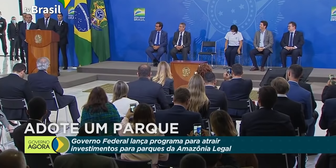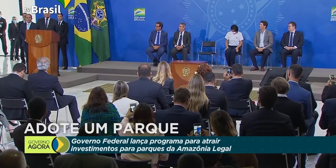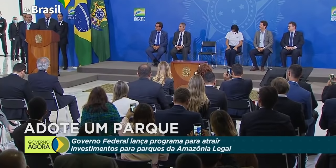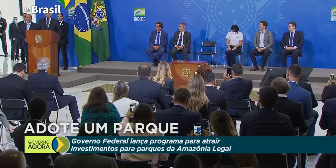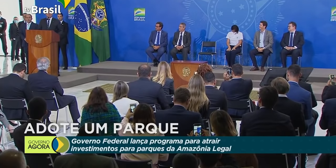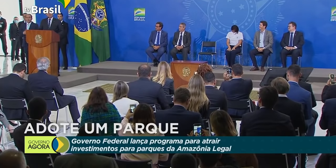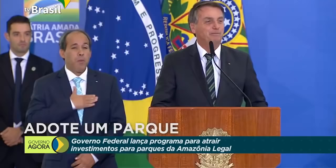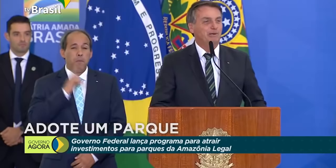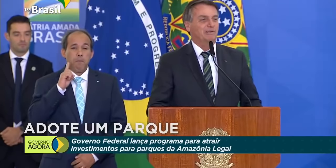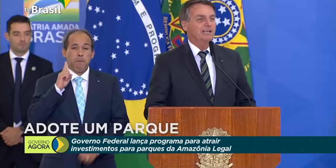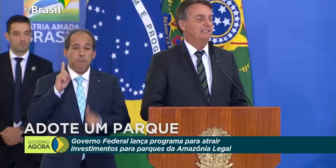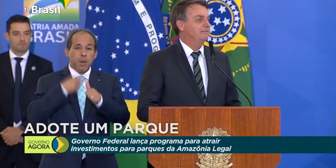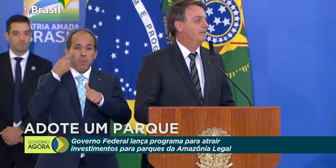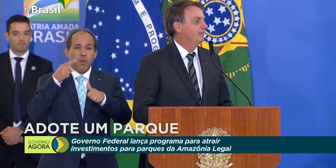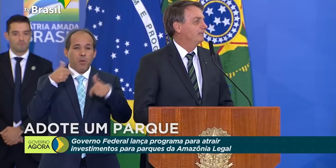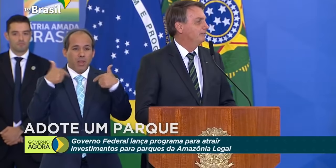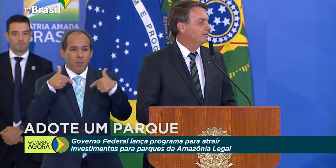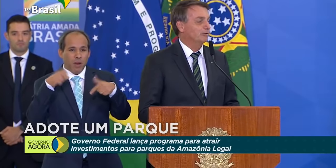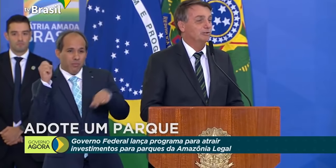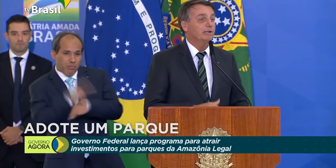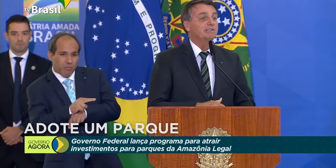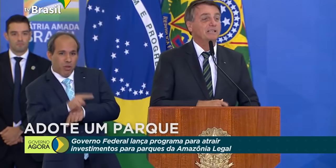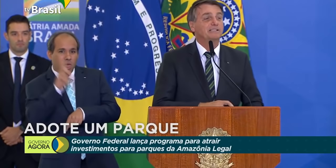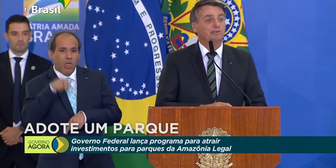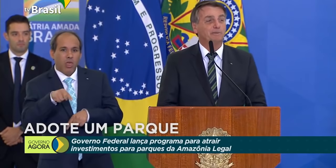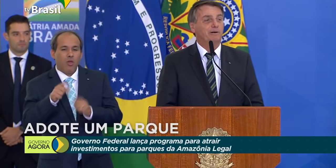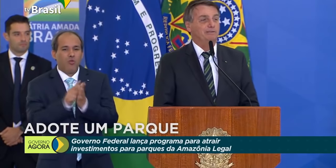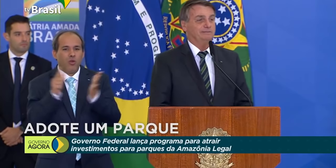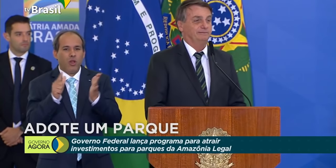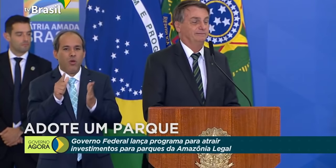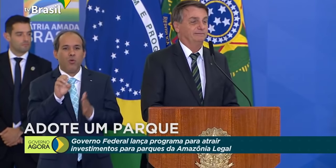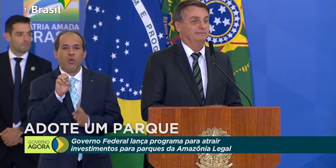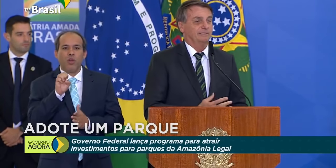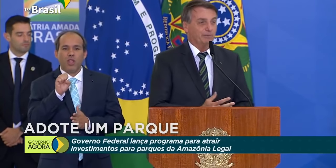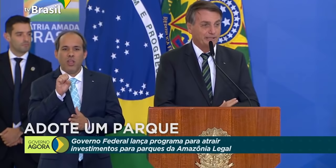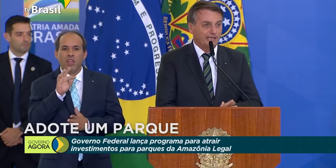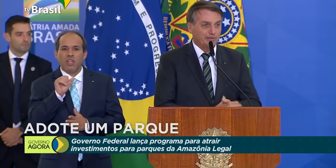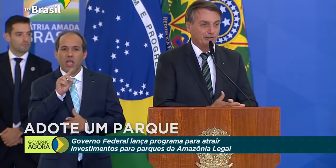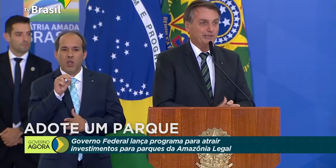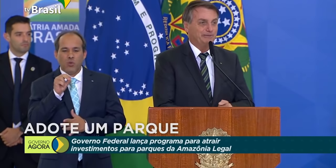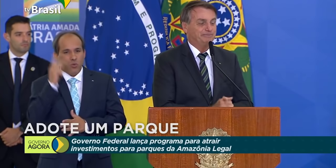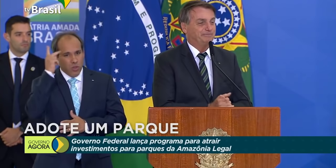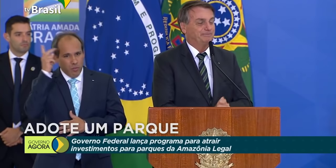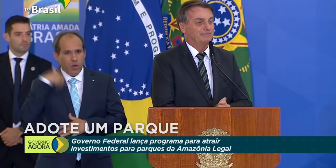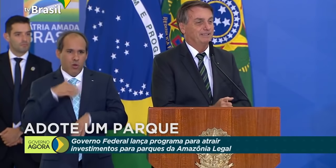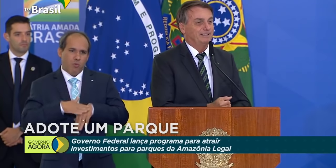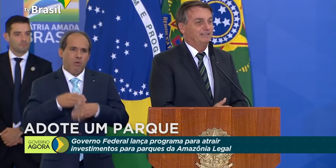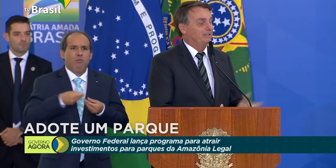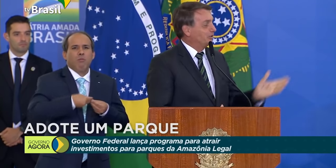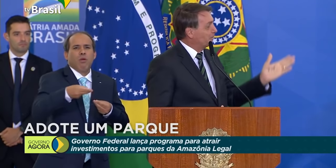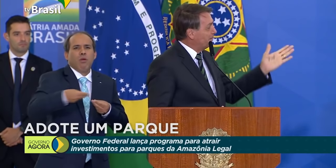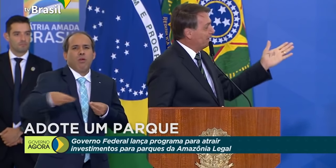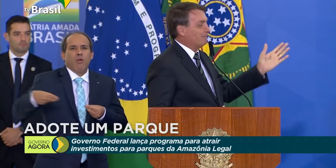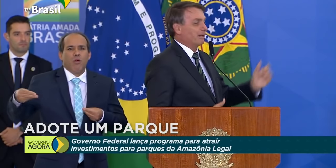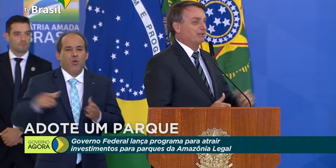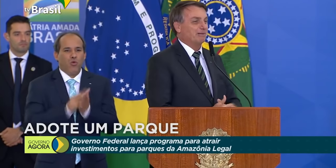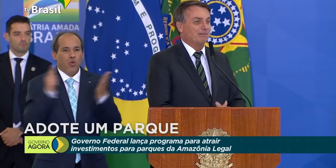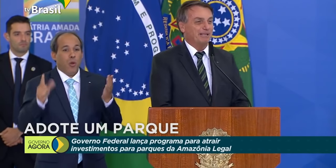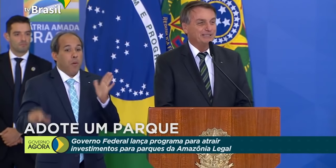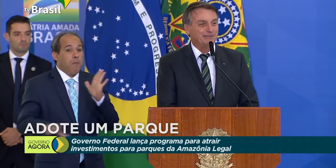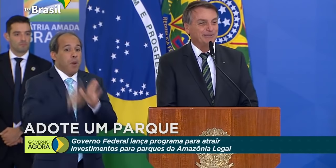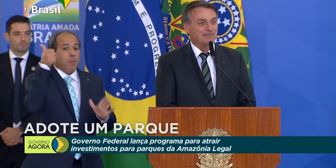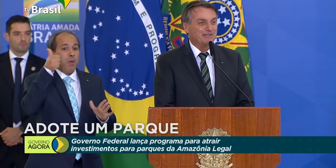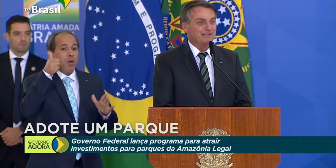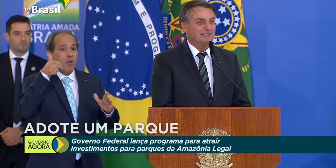o meu primeiro emprego Paulo Gerson foi no Jornal Estado de São Paulo eu entregava jornal e o